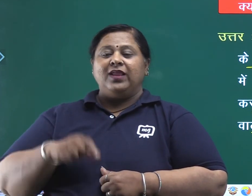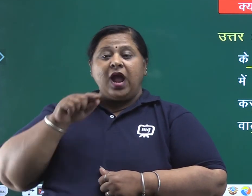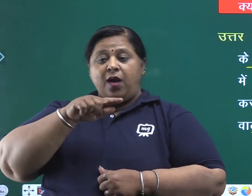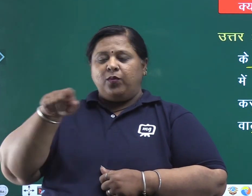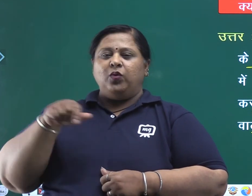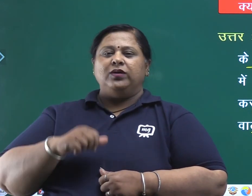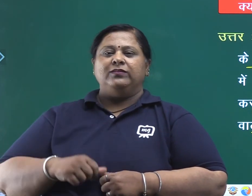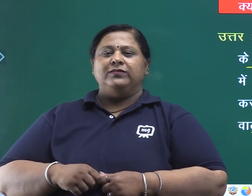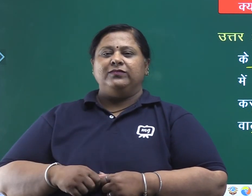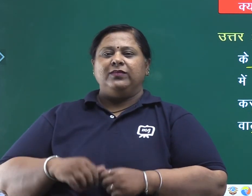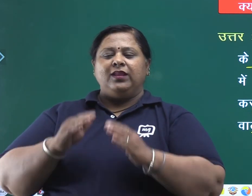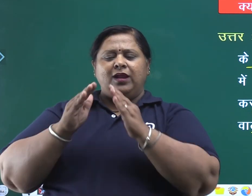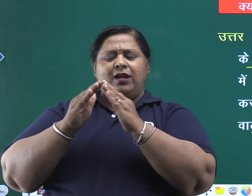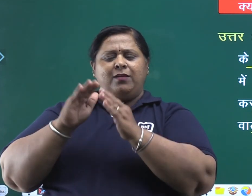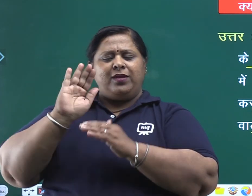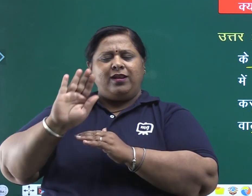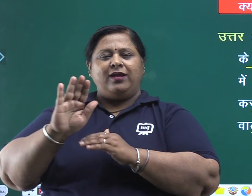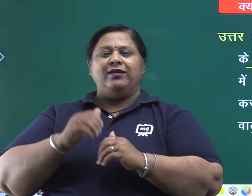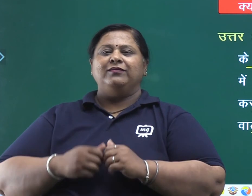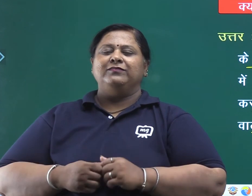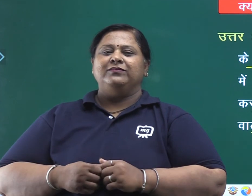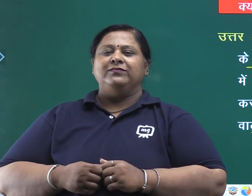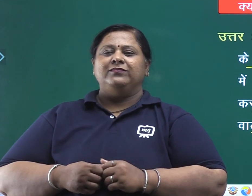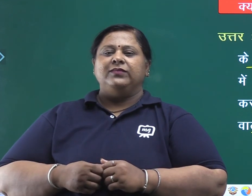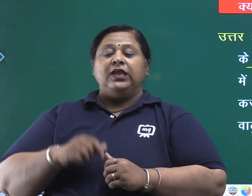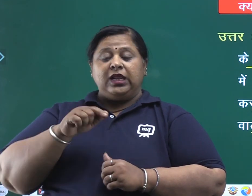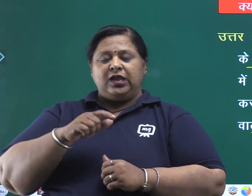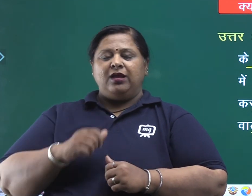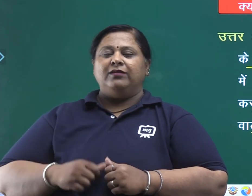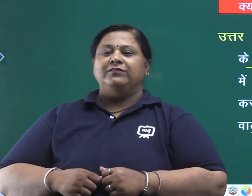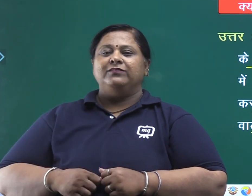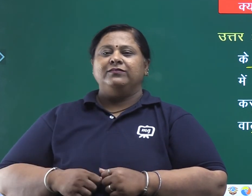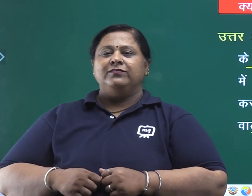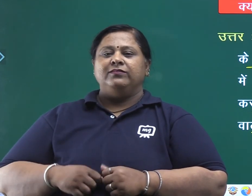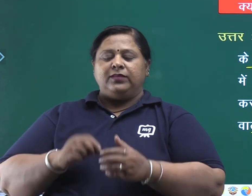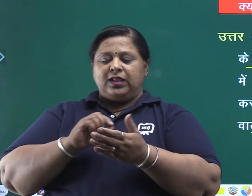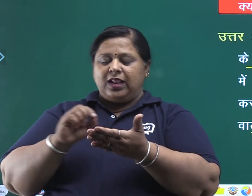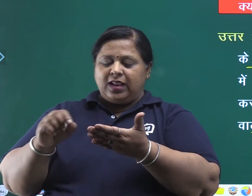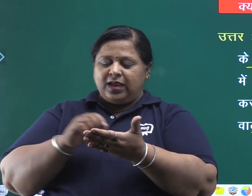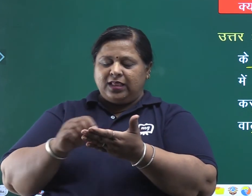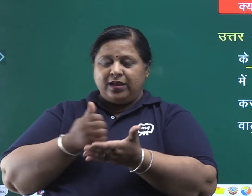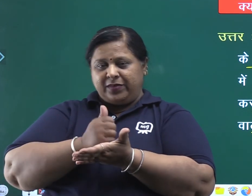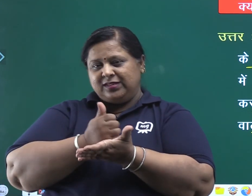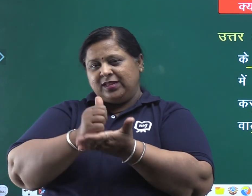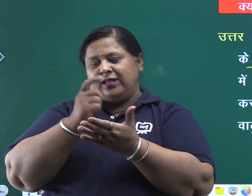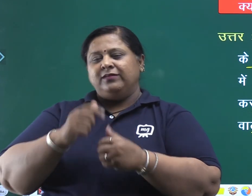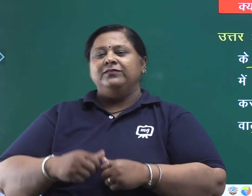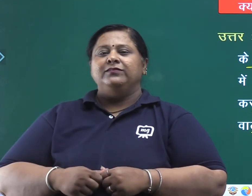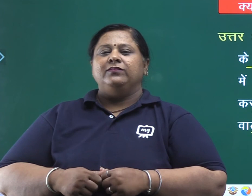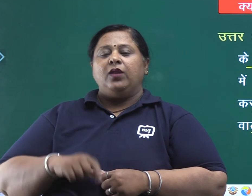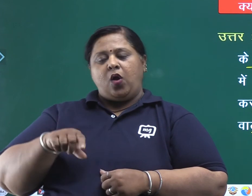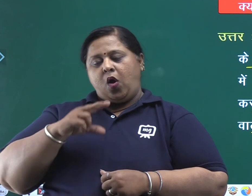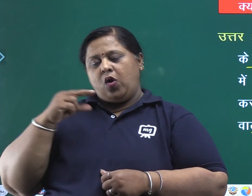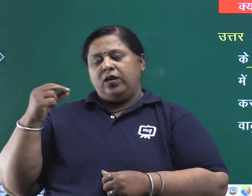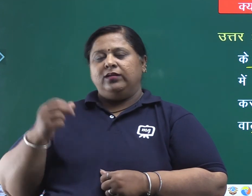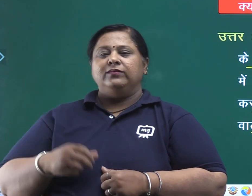आप लोग घर पर रहकर इनका लिखित अभ्यास करें